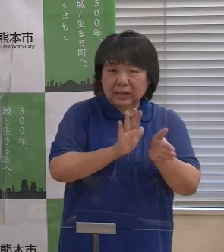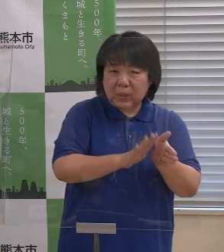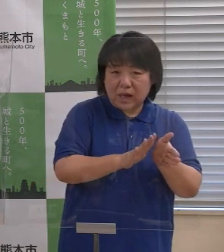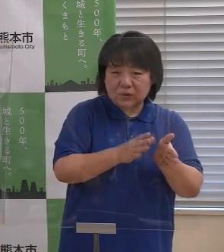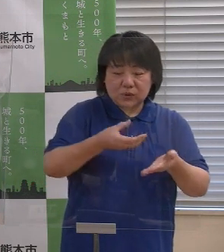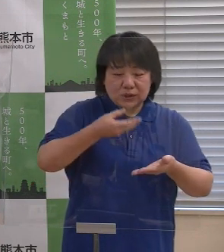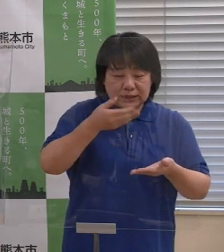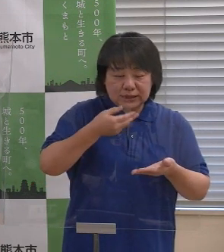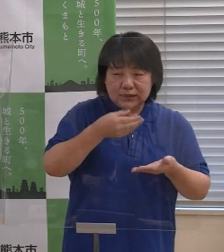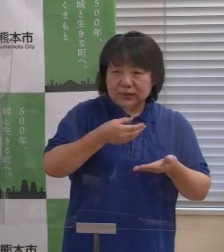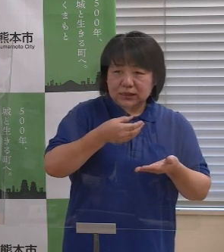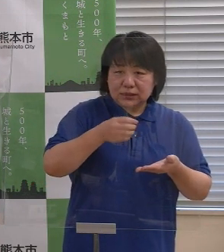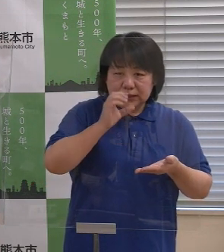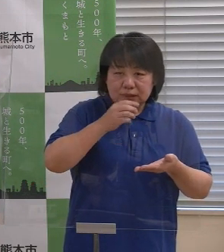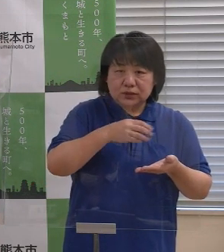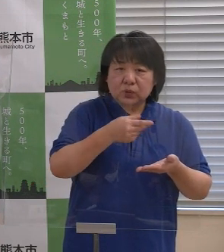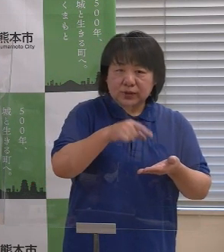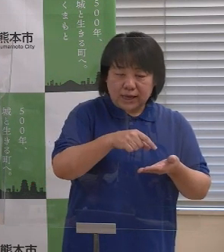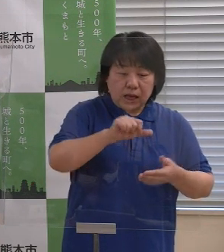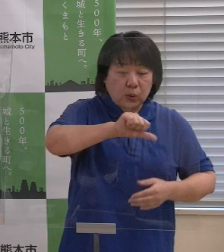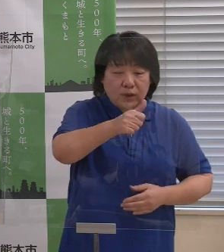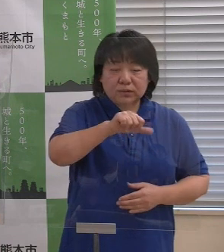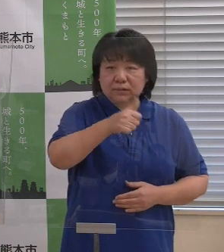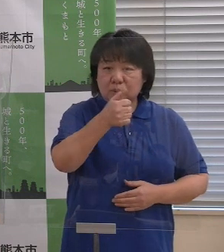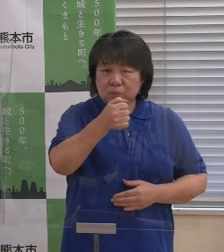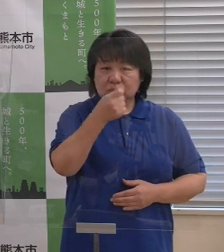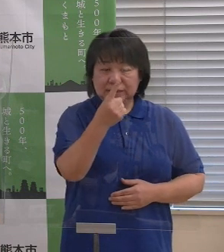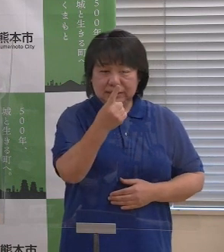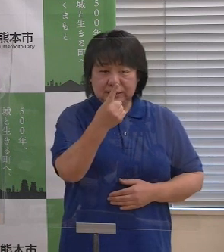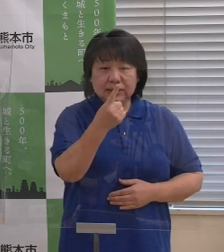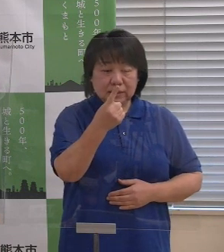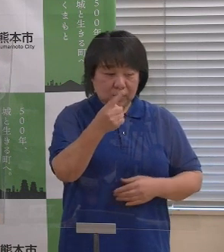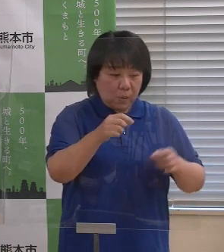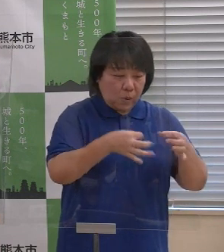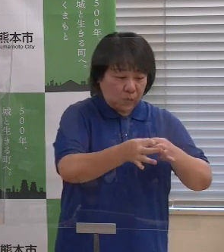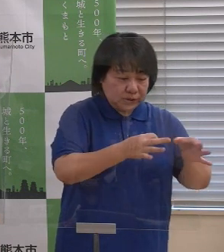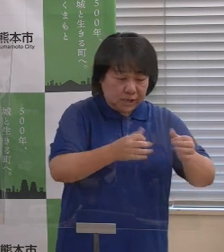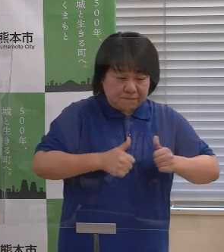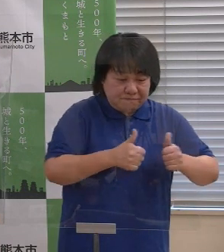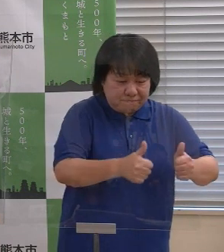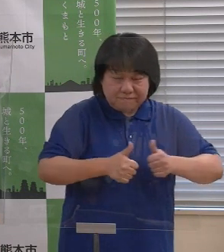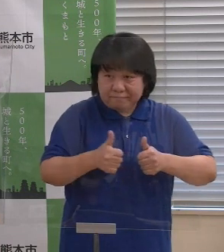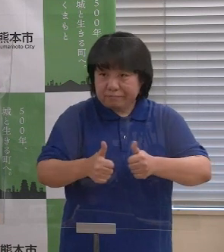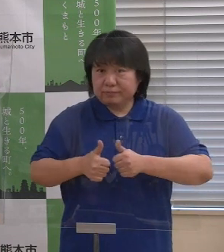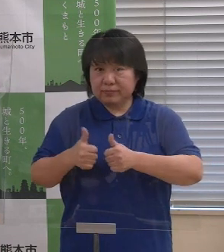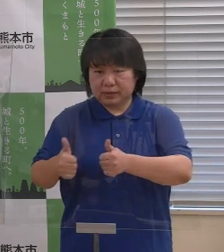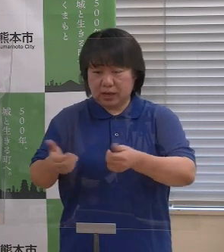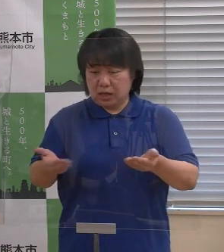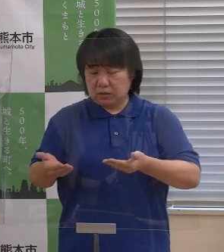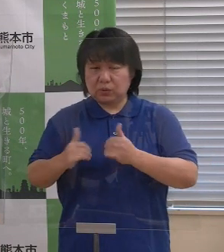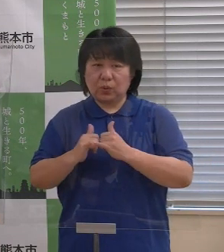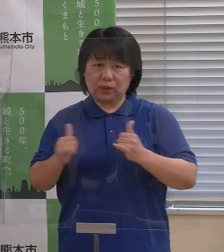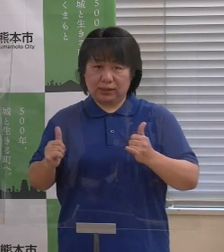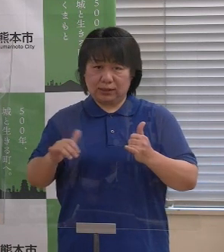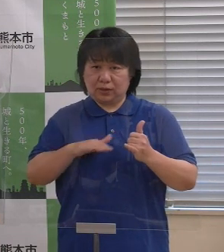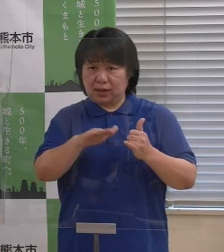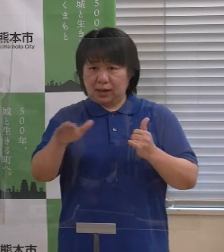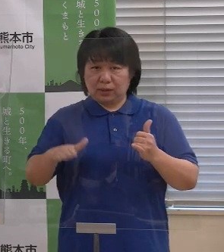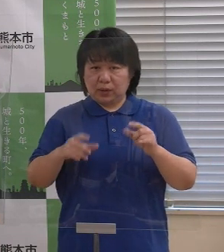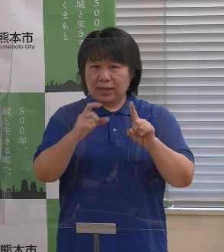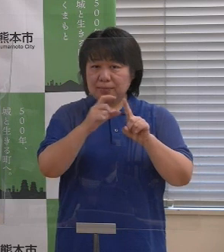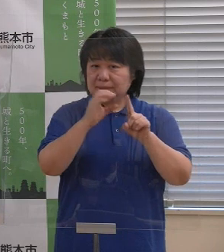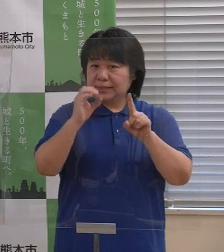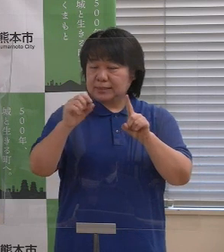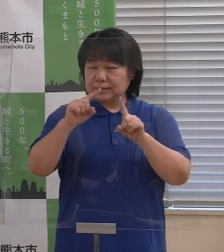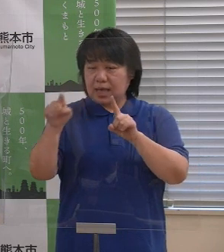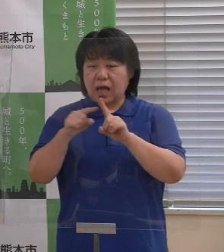食店551店を個別訪問をいたしまして、従業員の方の PCR